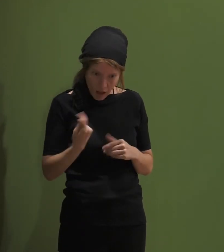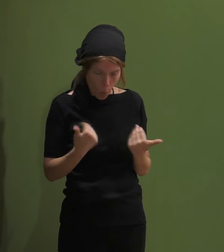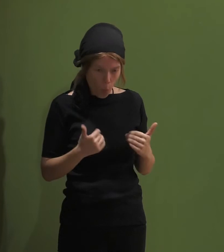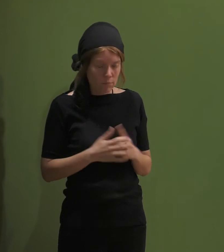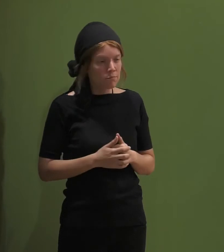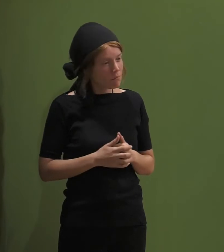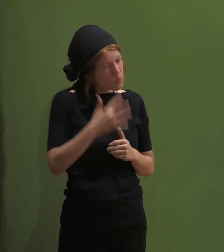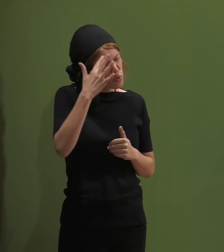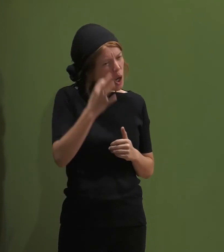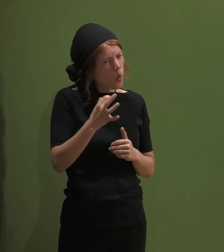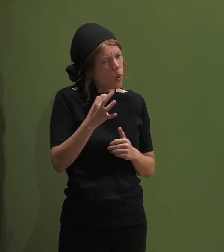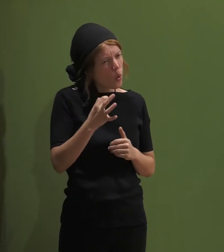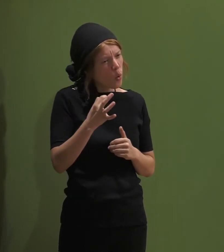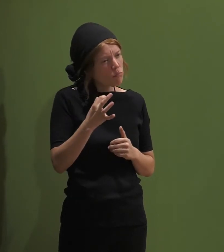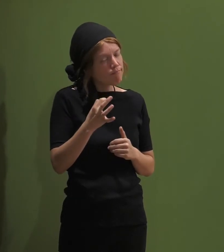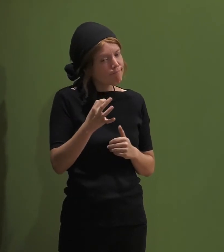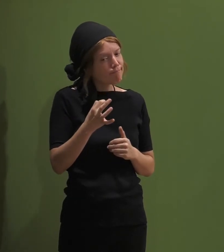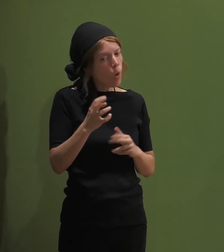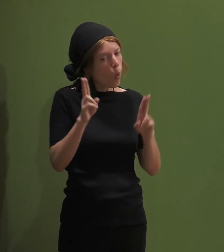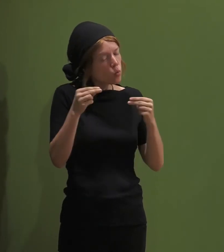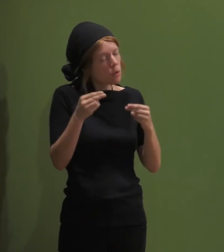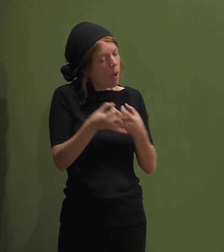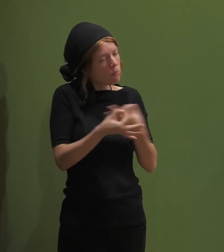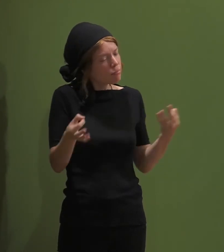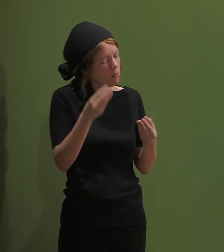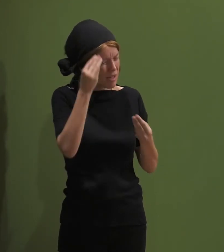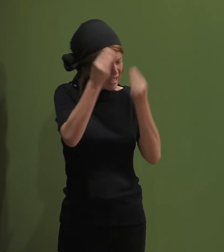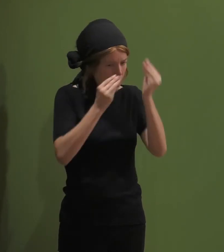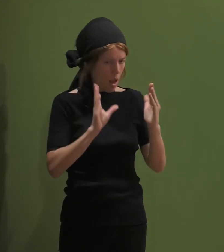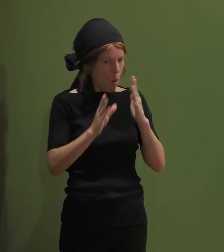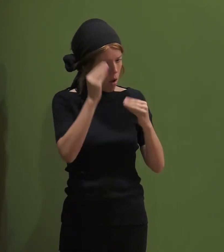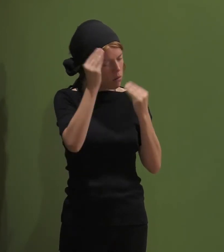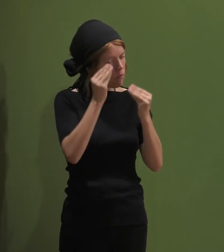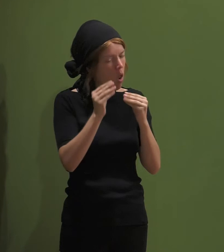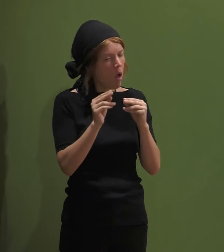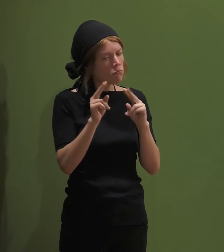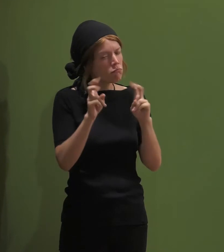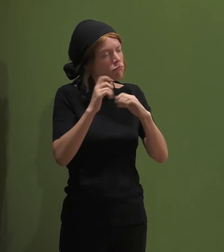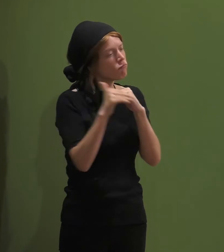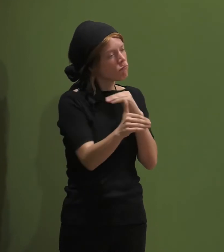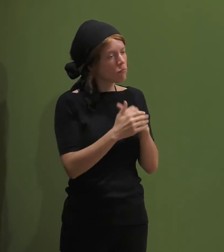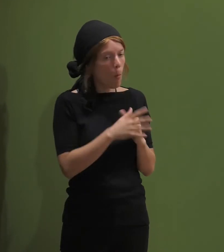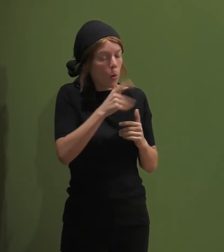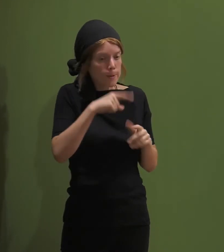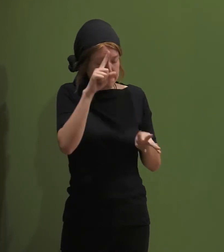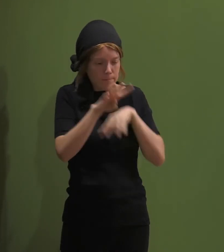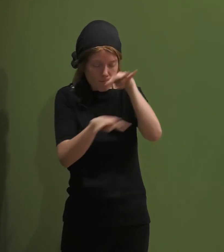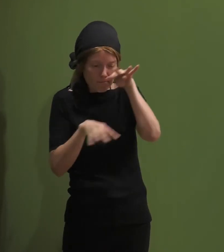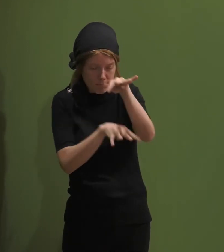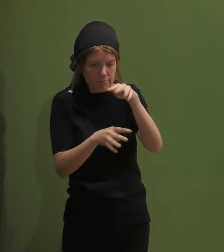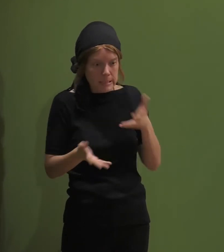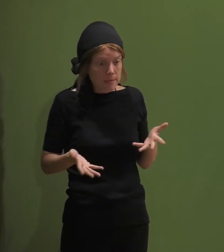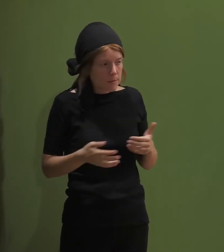que es un acierto reflexionar en estos tiempos sobre una de las grandes incógnitas que en estos